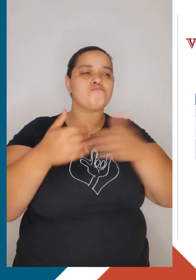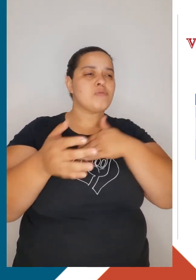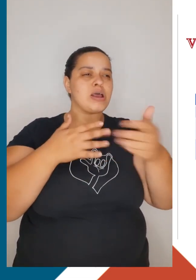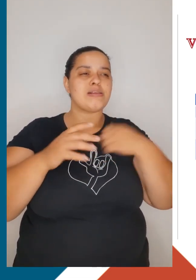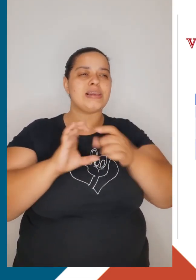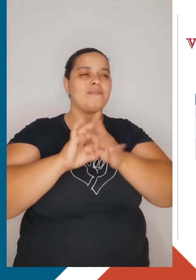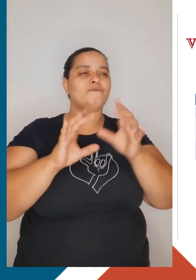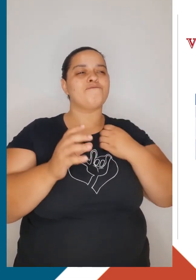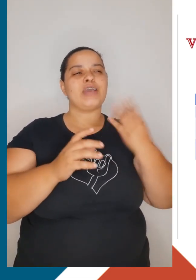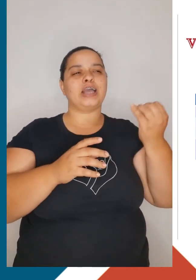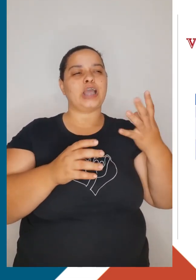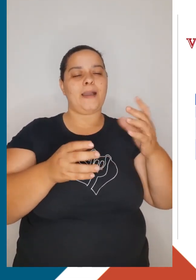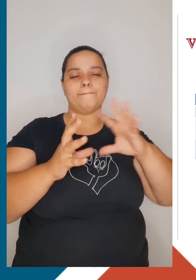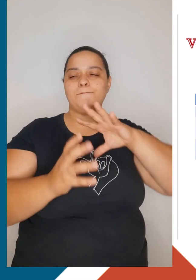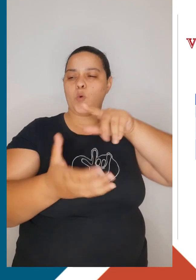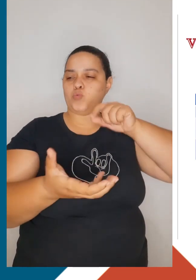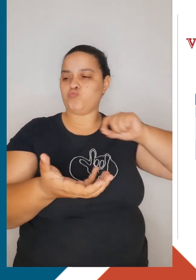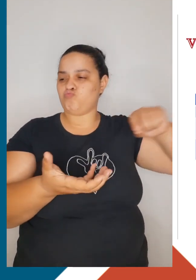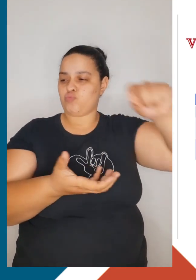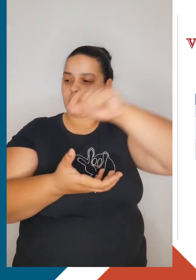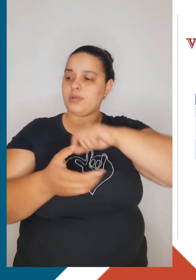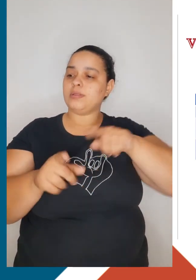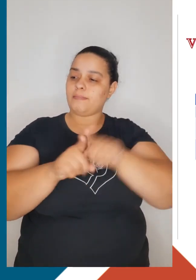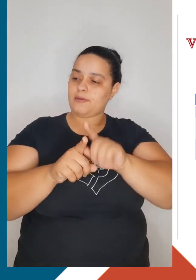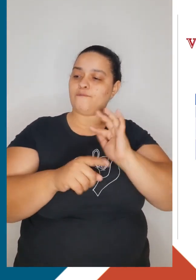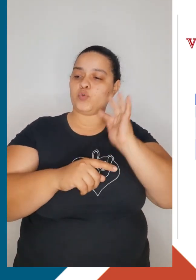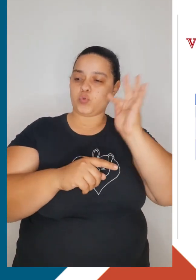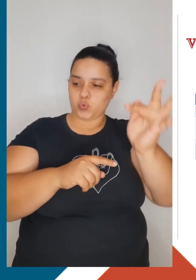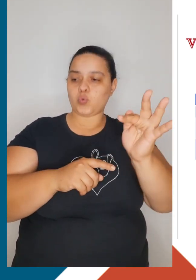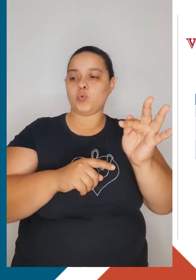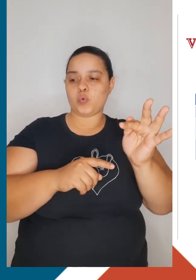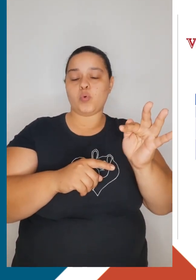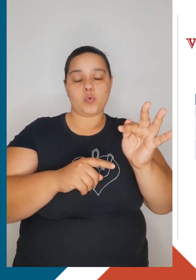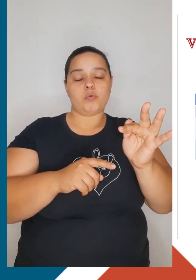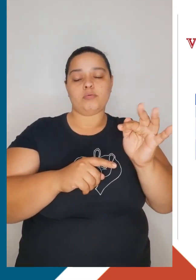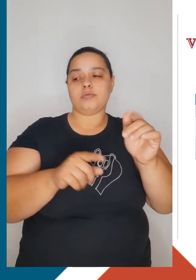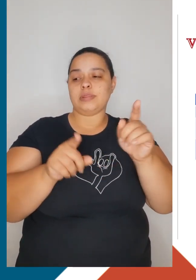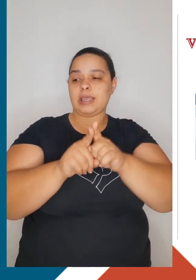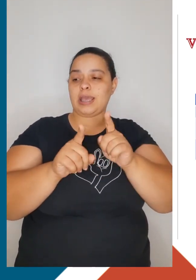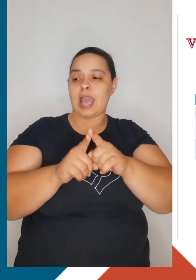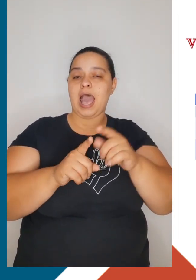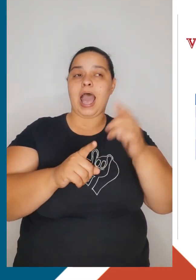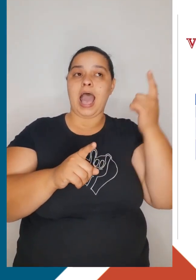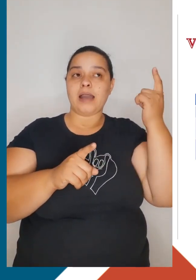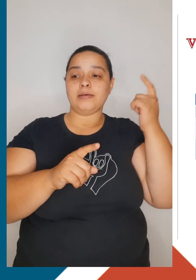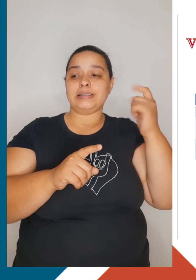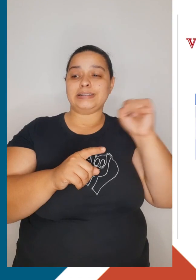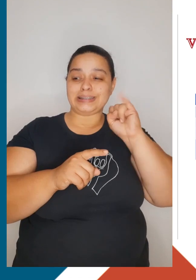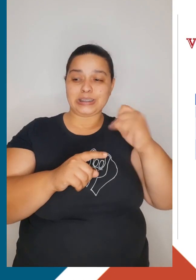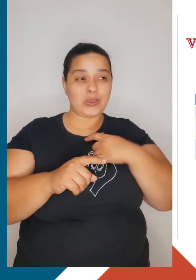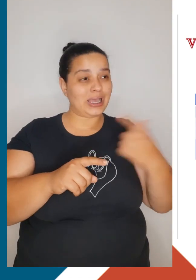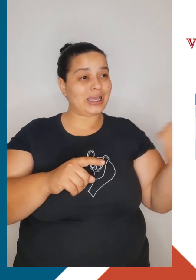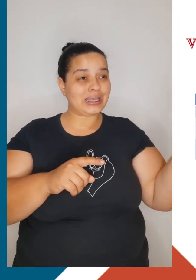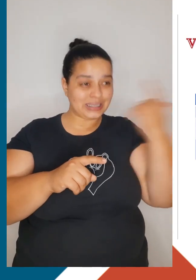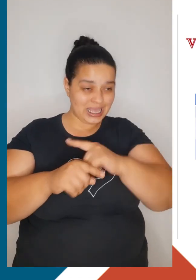nada. E o futuro representa também uma condição, mas é uma condição que tem um maior grau de probabilidade. Então, se eu